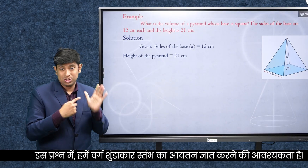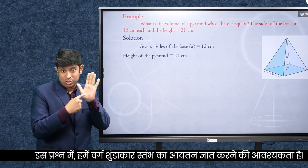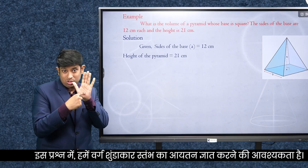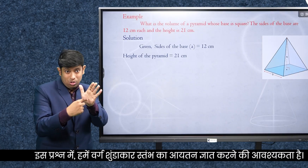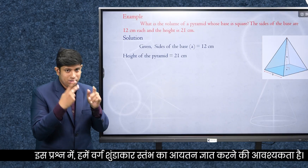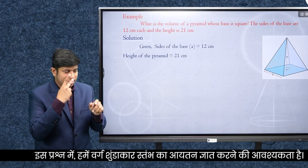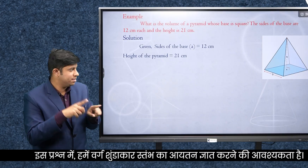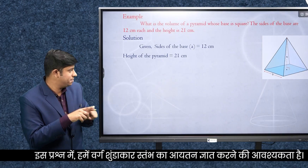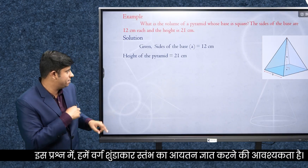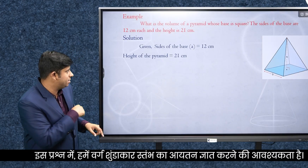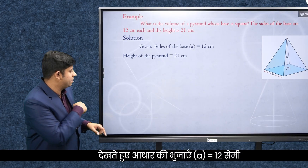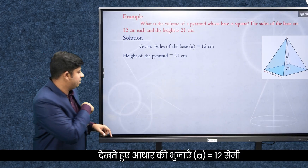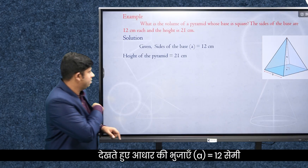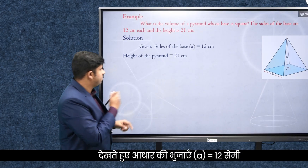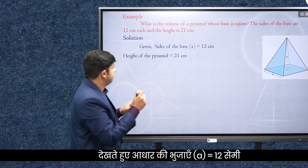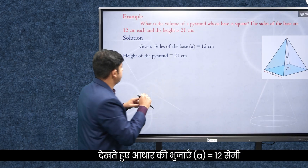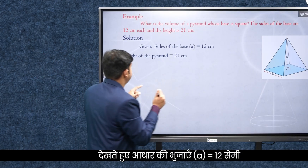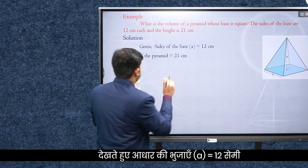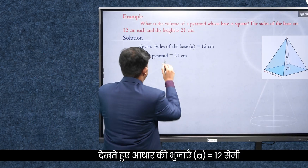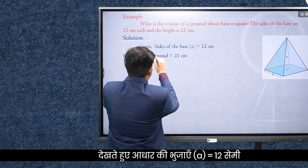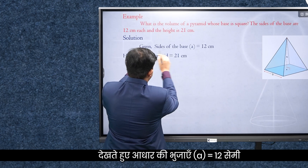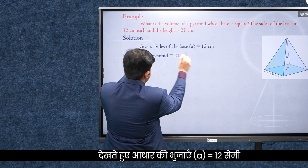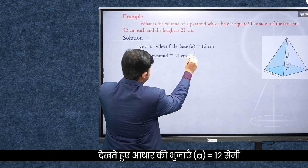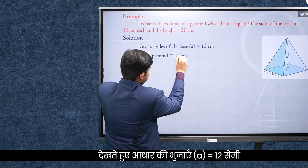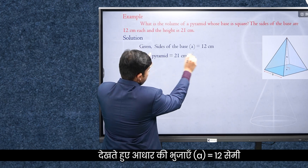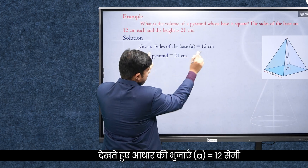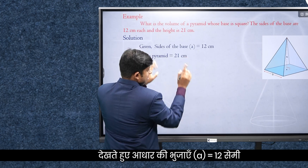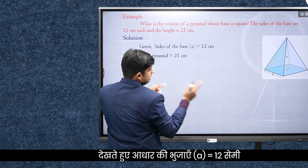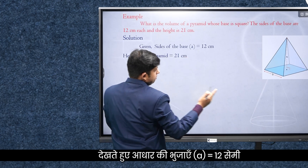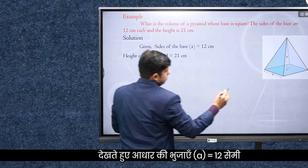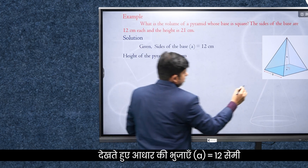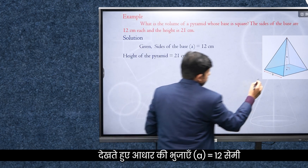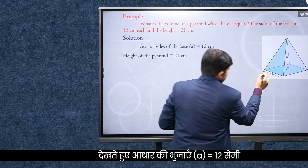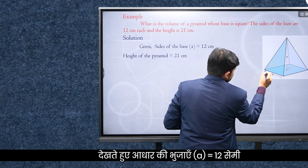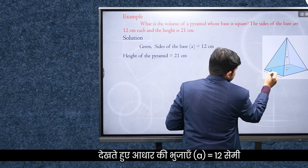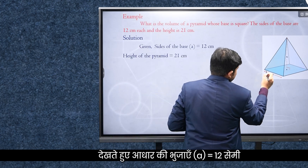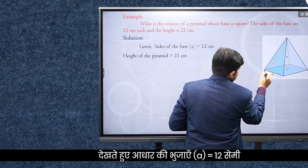करने की आवश्यकता है। देखते हुए आधार की भुजाएं a इज इक्वल 12 सेमी